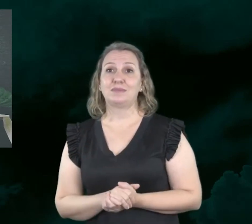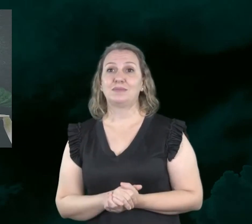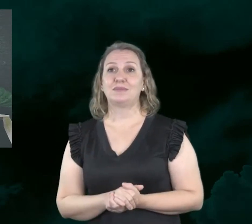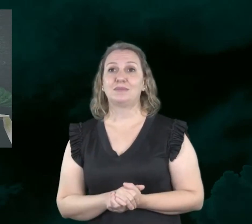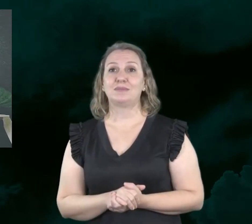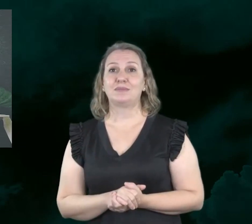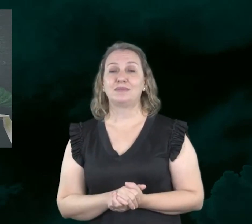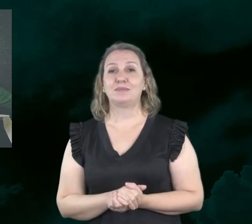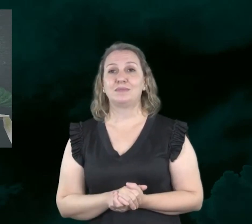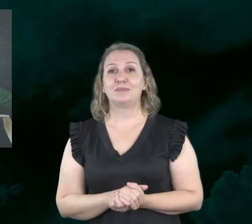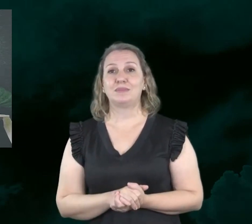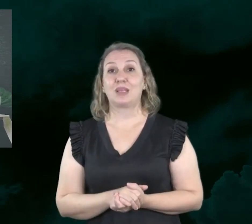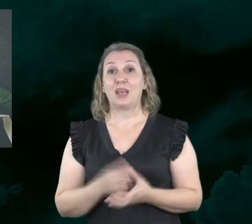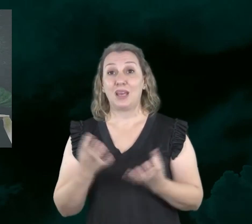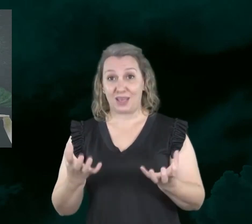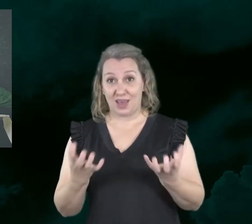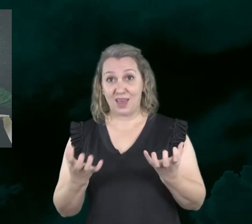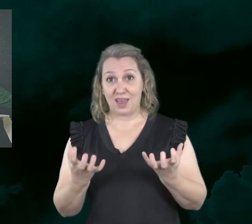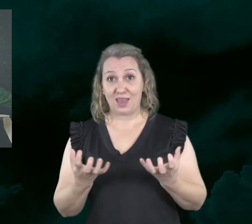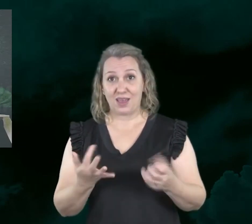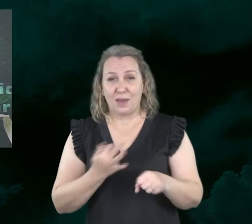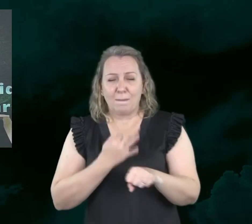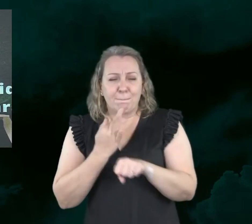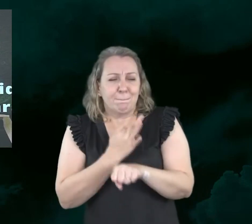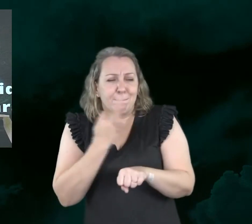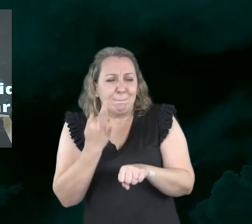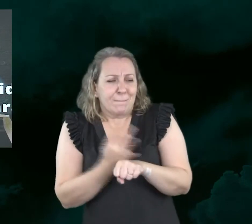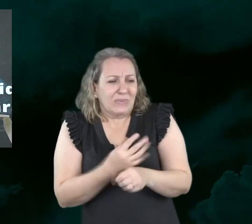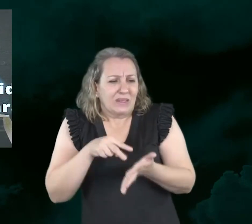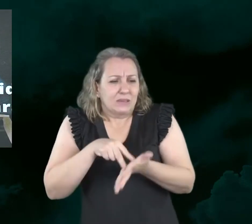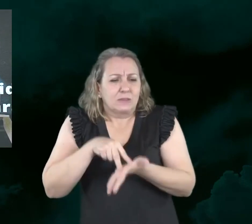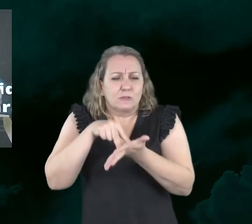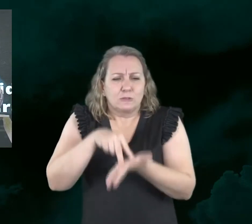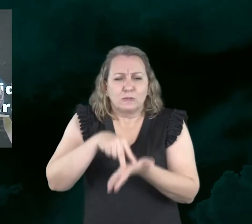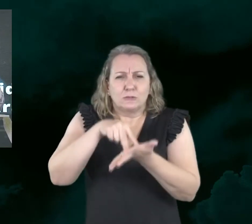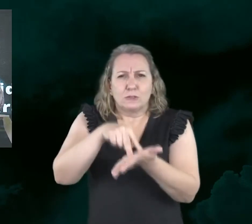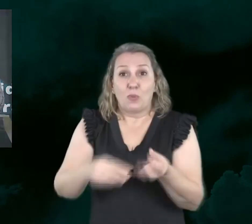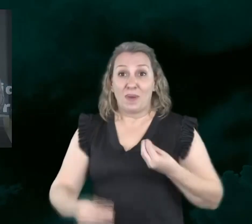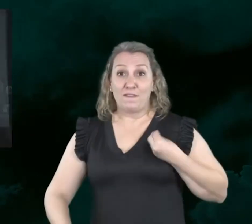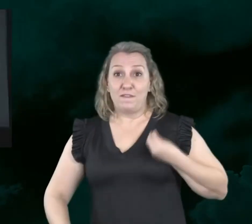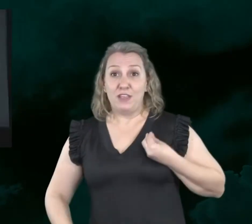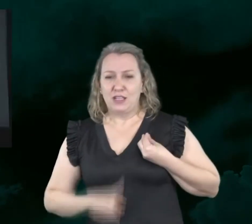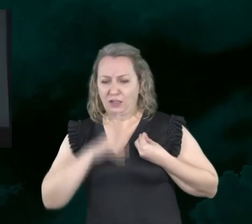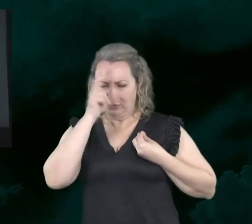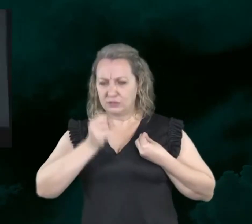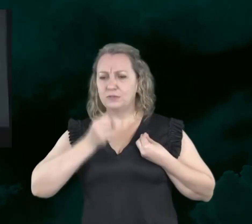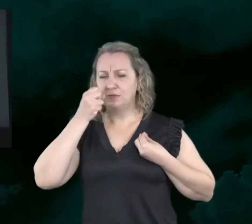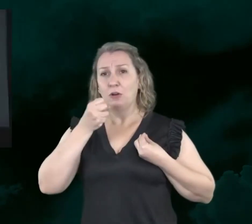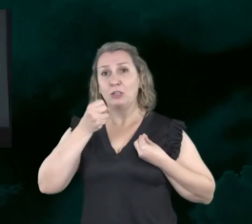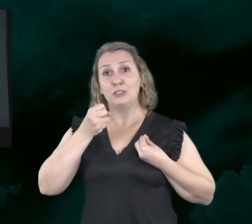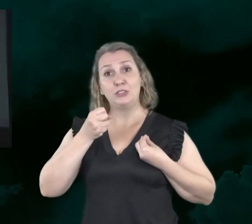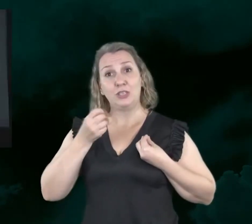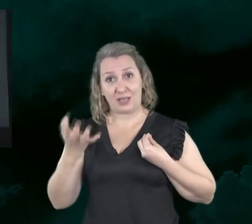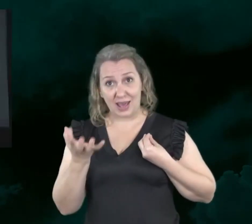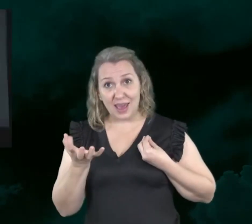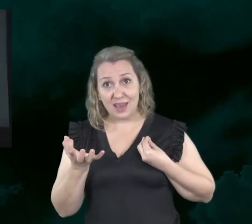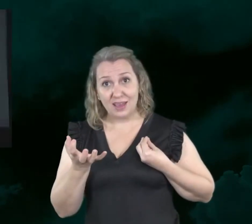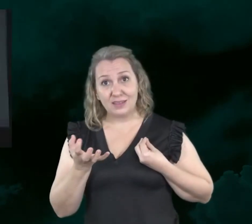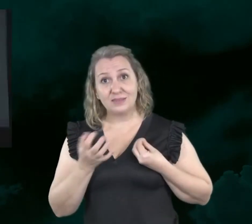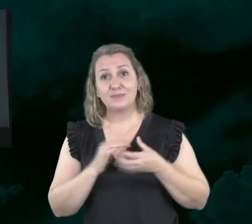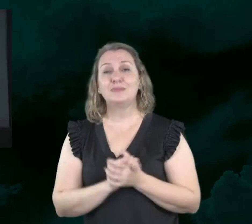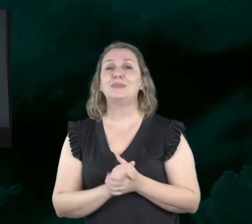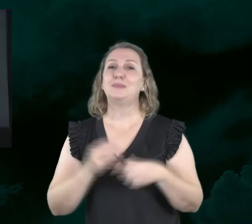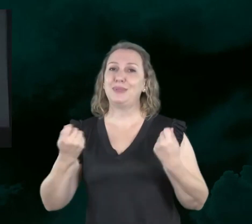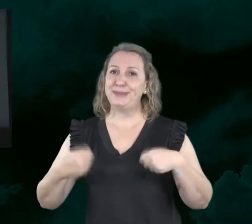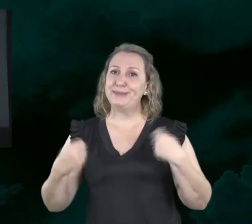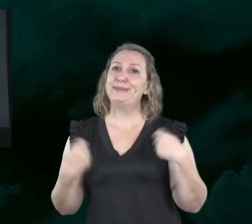quer ter perseverança, precisa ter tribulação. Então, tribulação gera, né, a